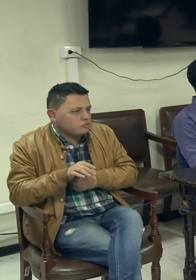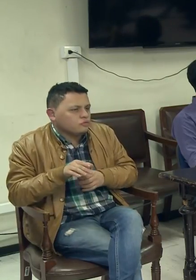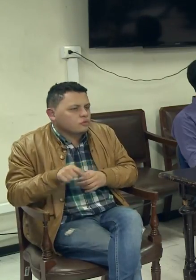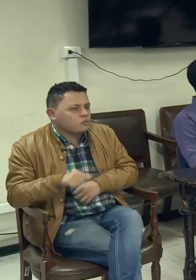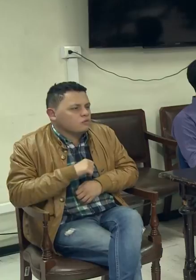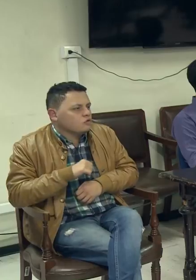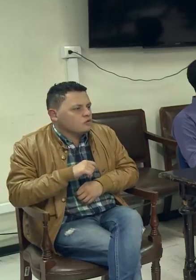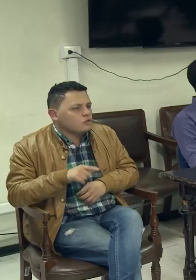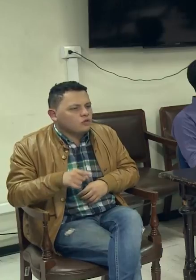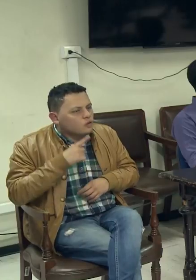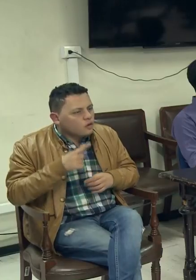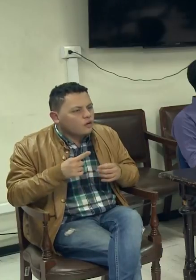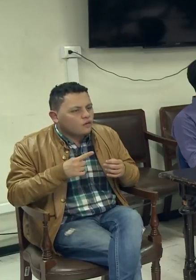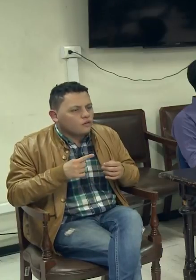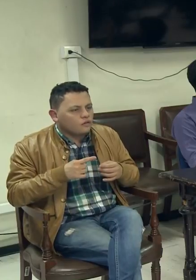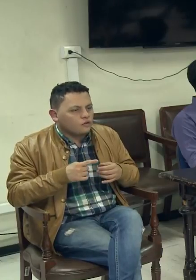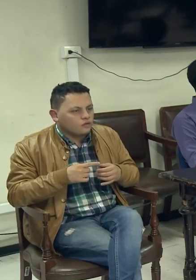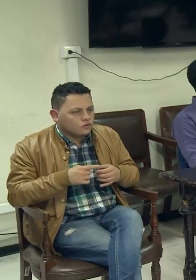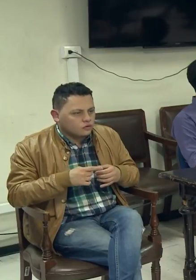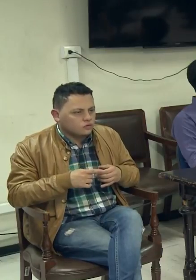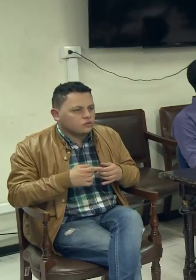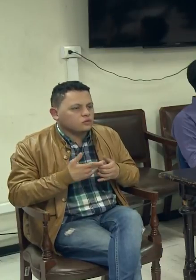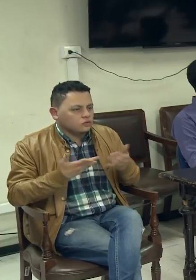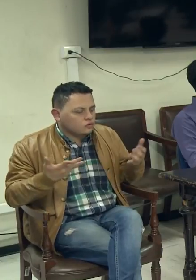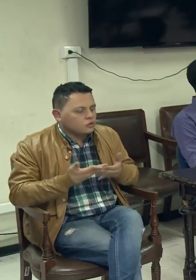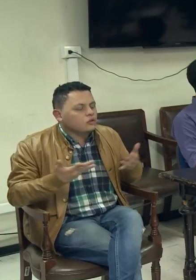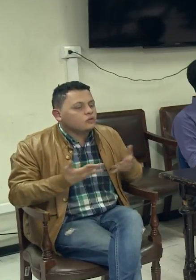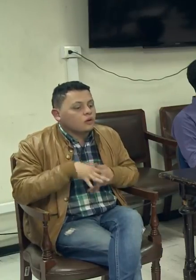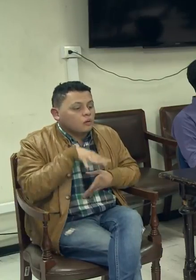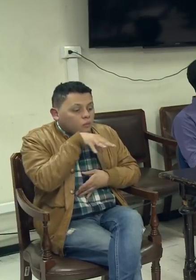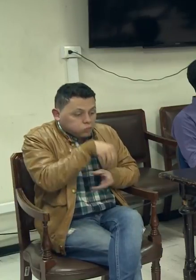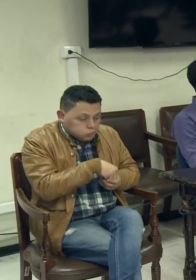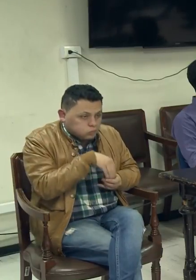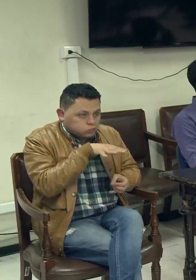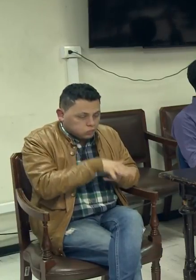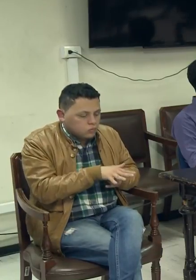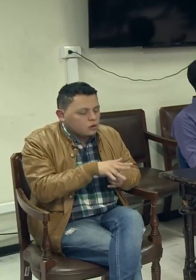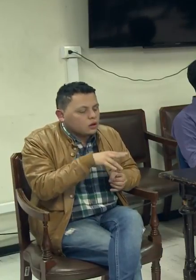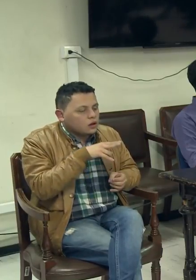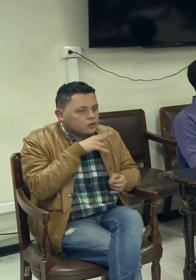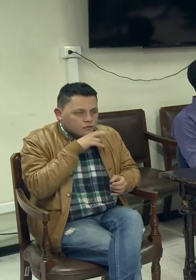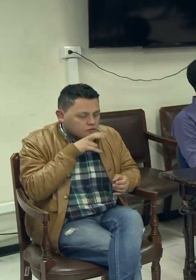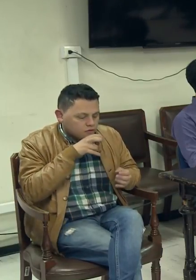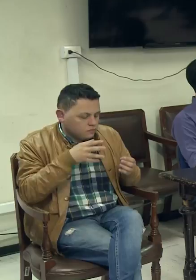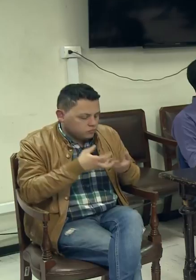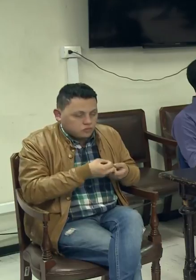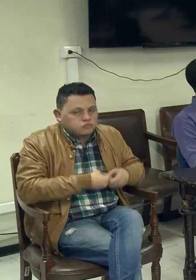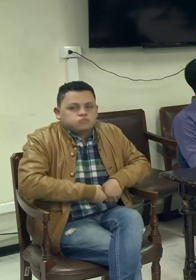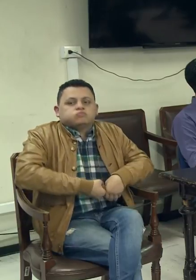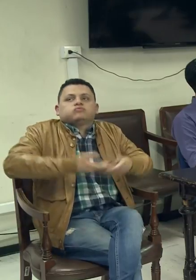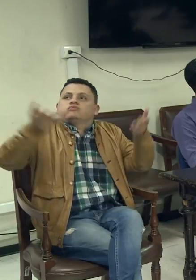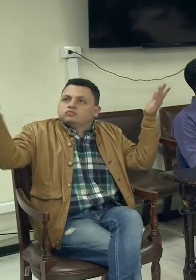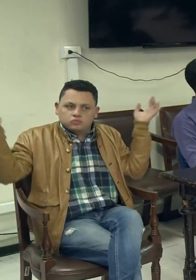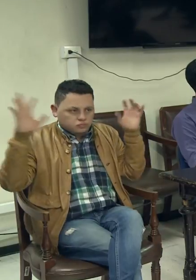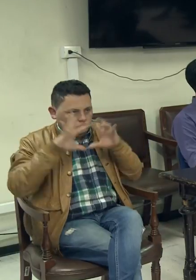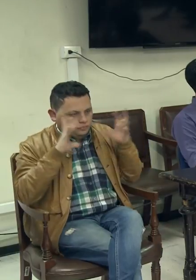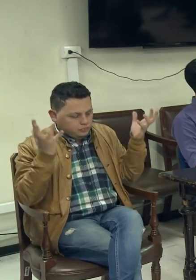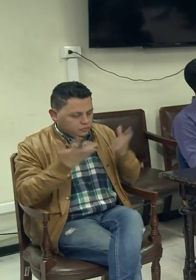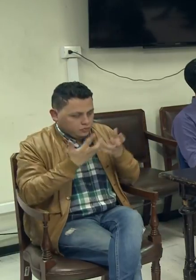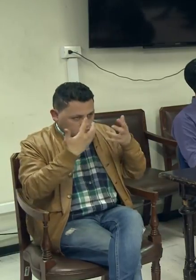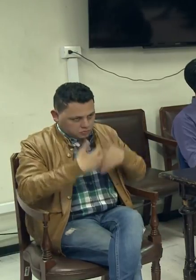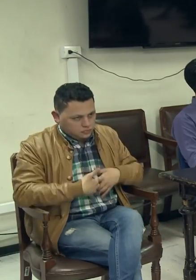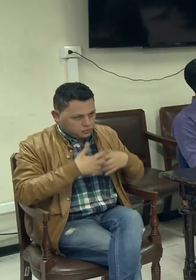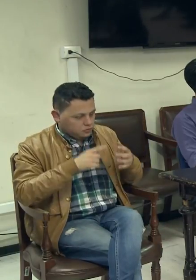un frigorífico, que en realidad es un rastro donde después se empaqueta la carne y se manda para todo el mundo. Y esa